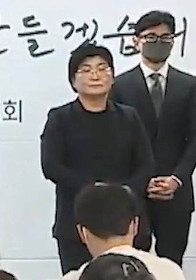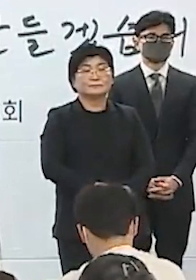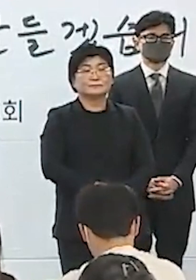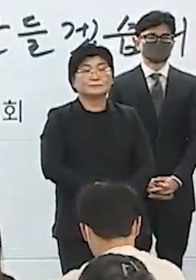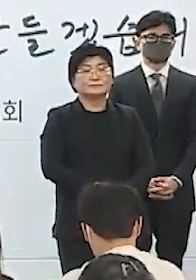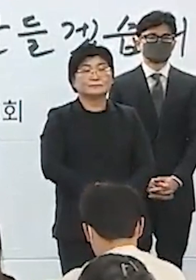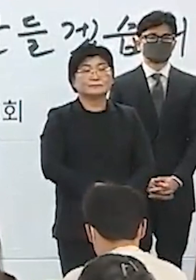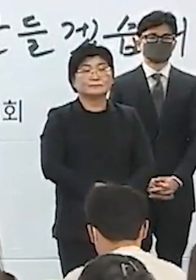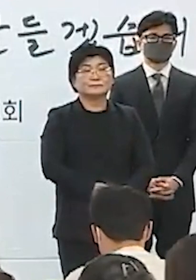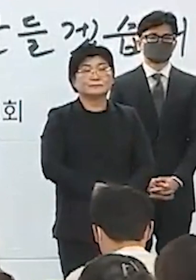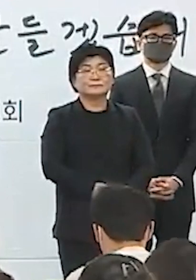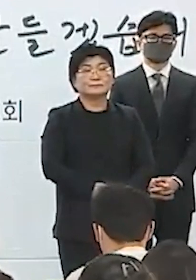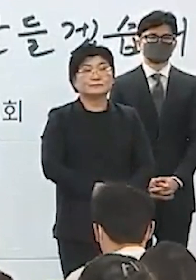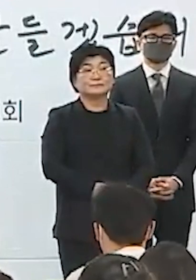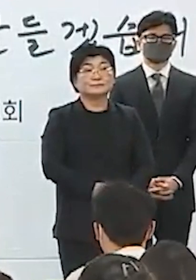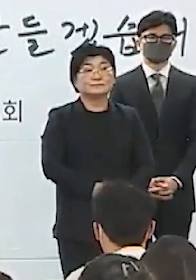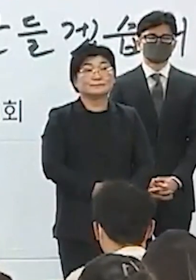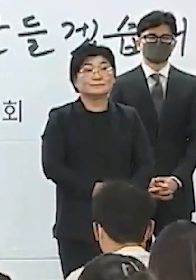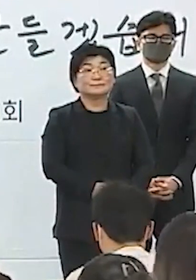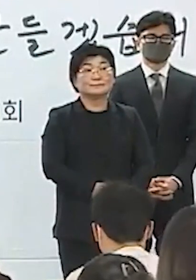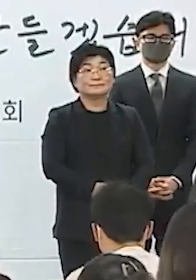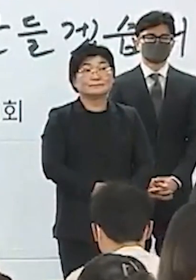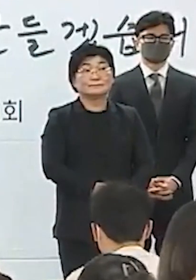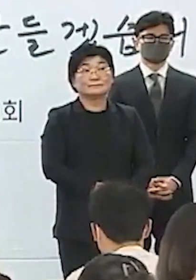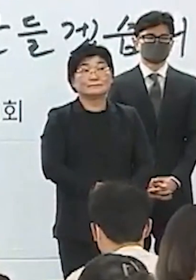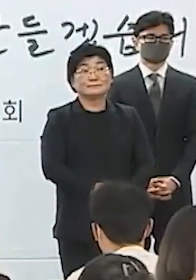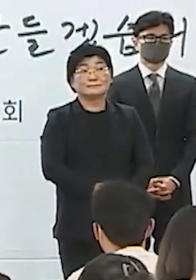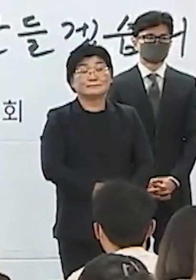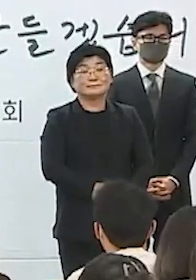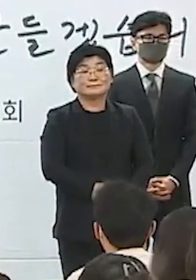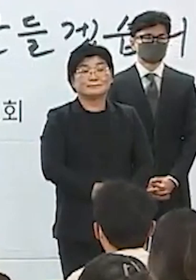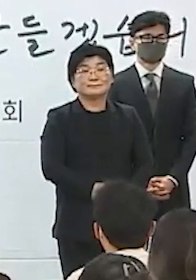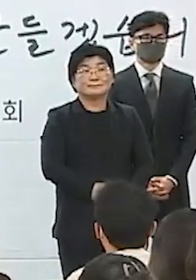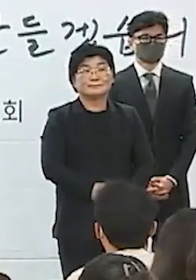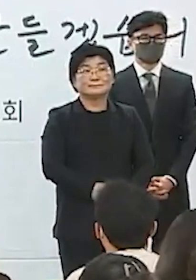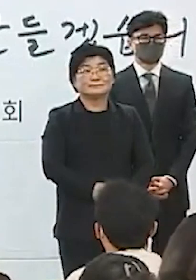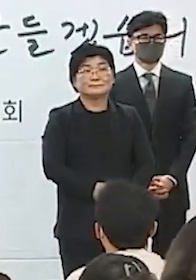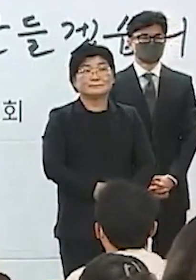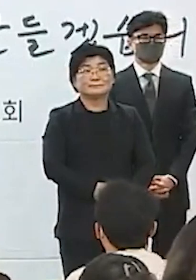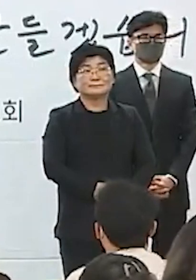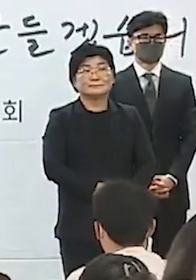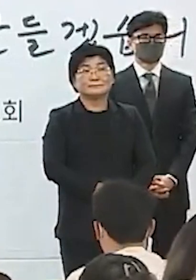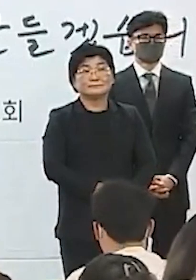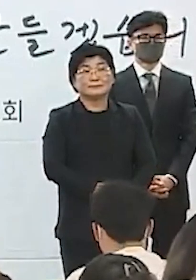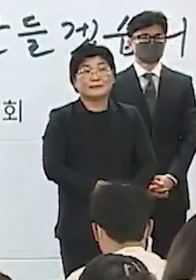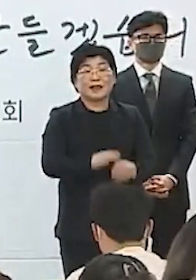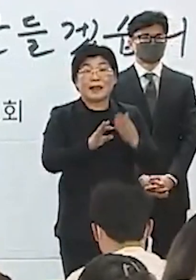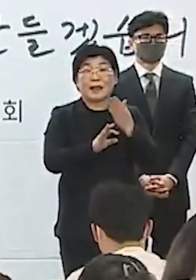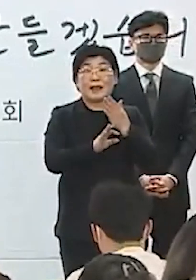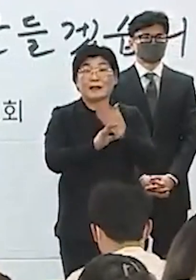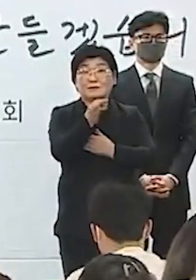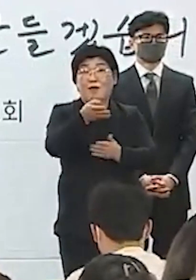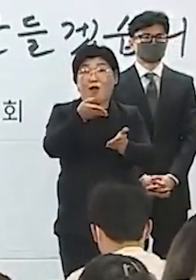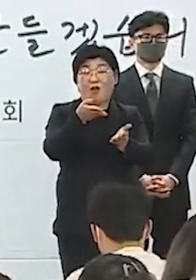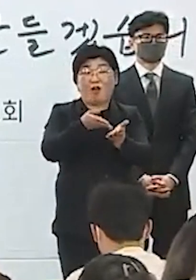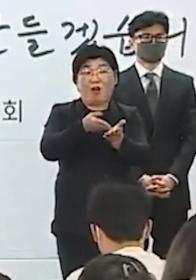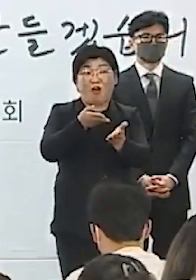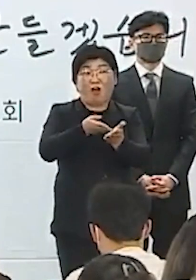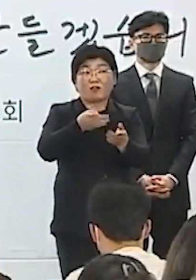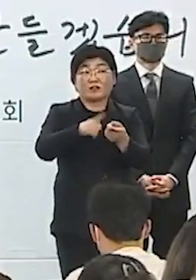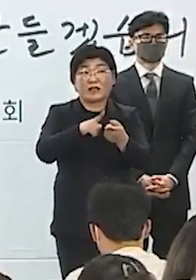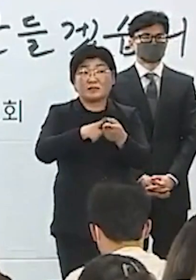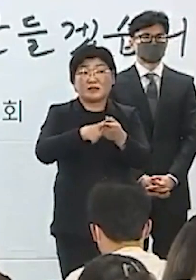사람을 아. 공적 영역까지 가지고 와서 이렇게 한다는 것은 우리 대한민국의 공정과